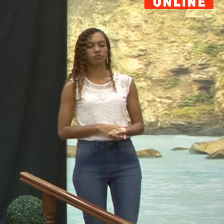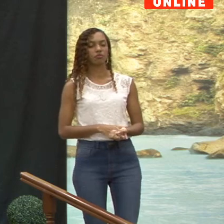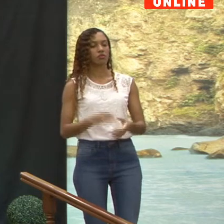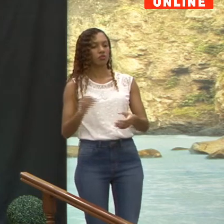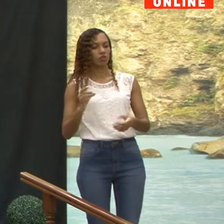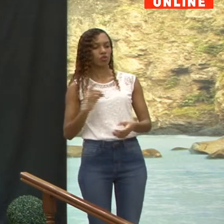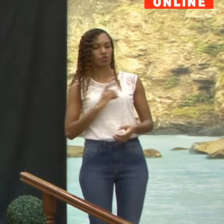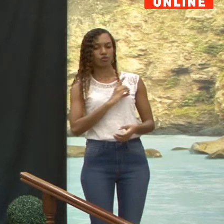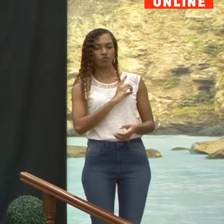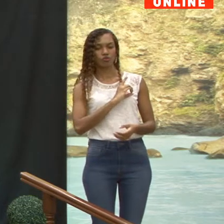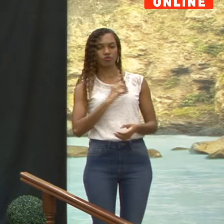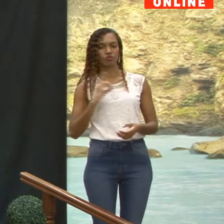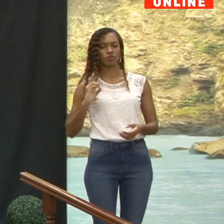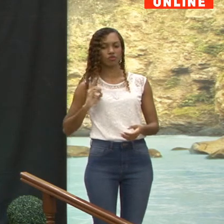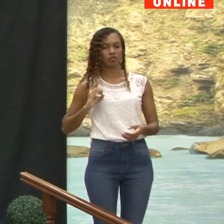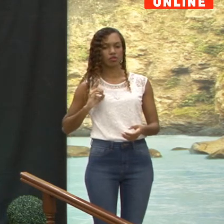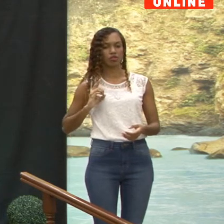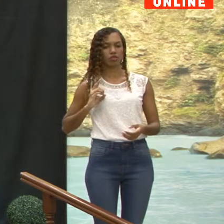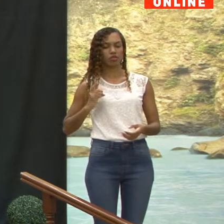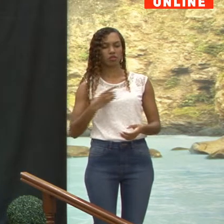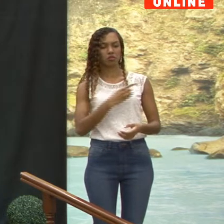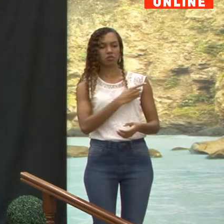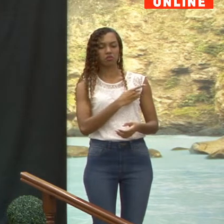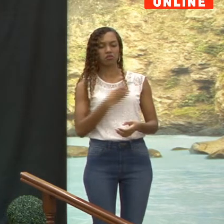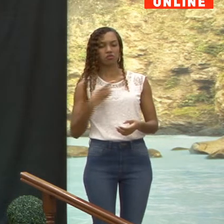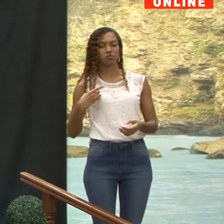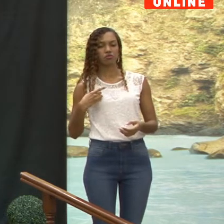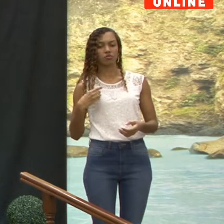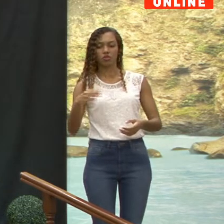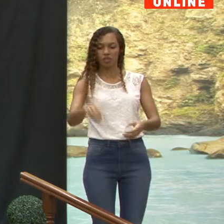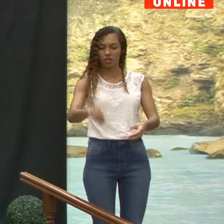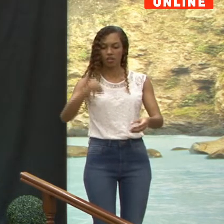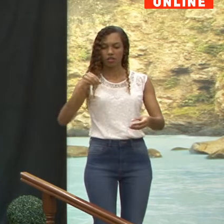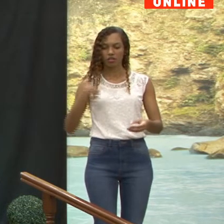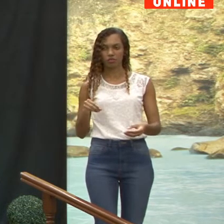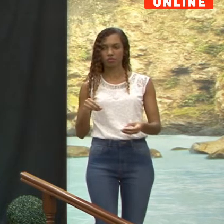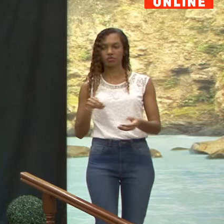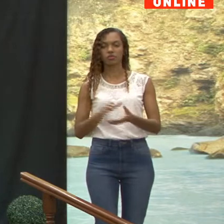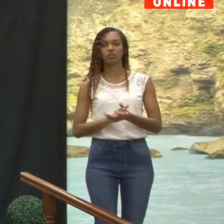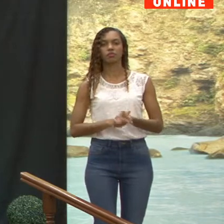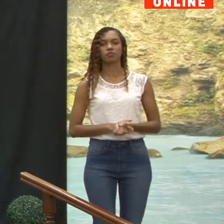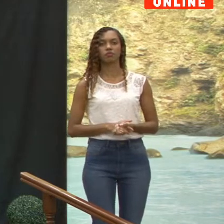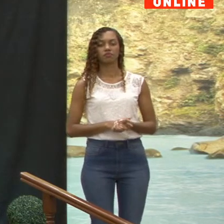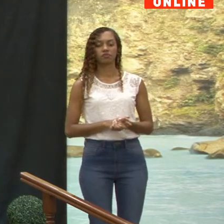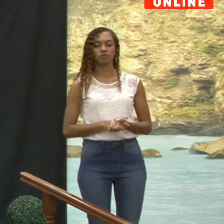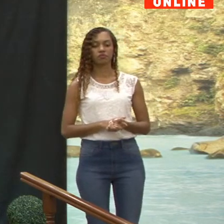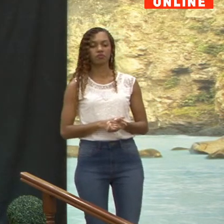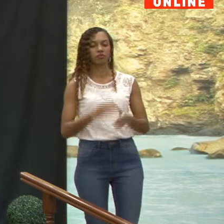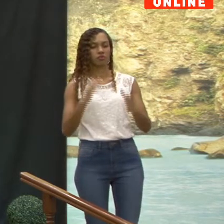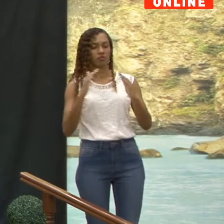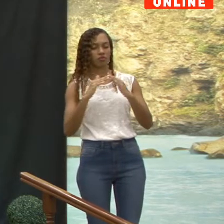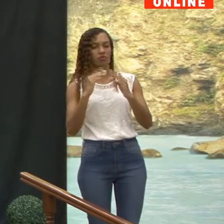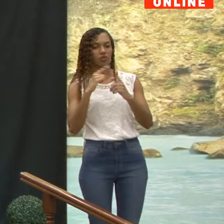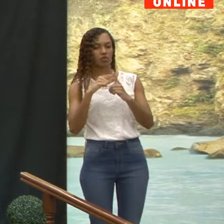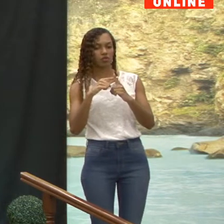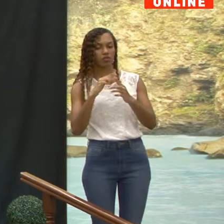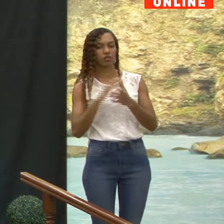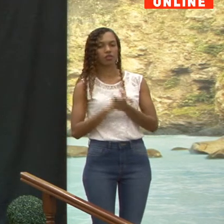salva, coloque os bilhetinhos de perguntas. Irmãos, uma igreja